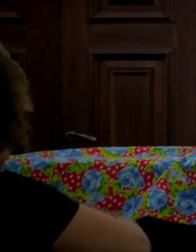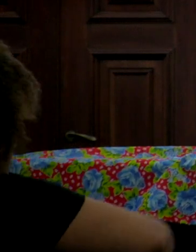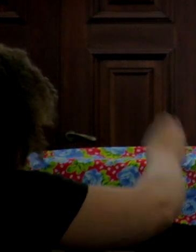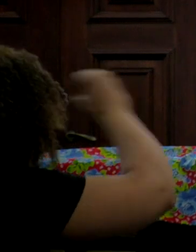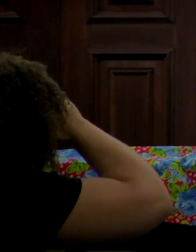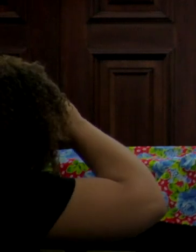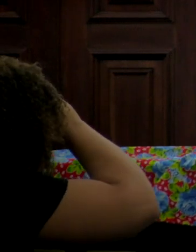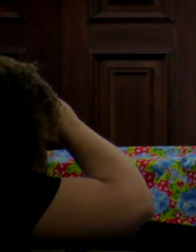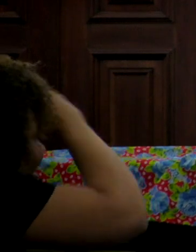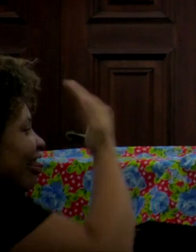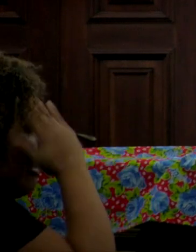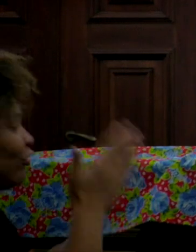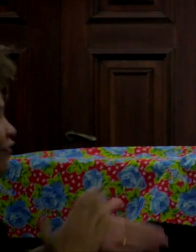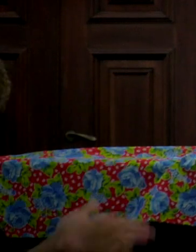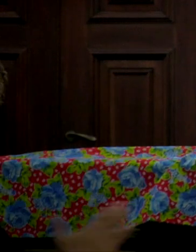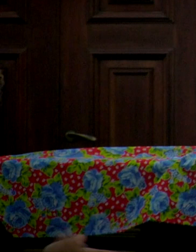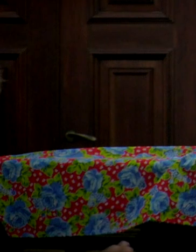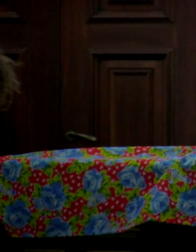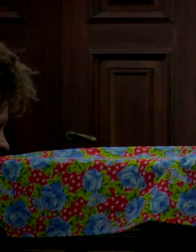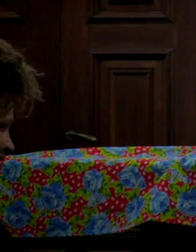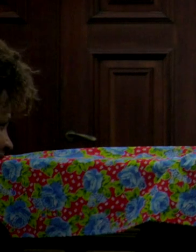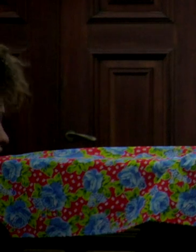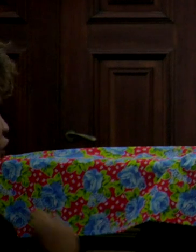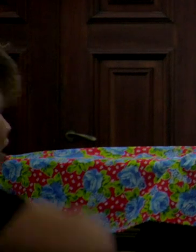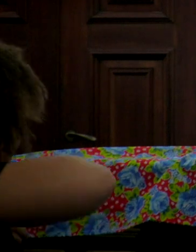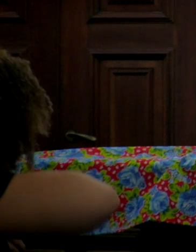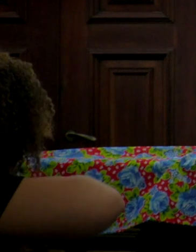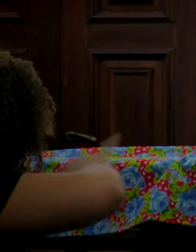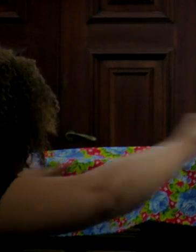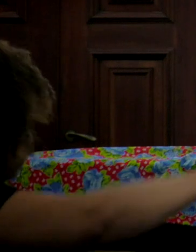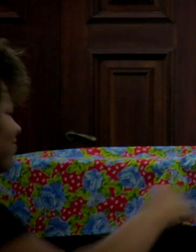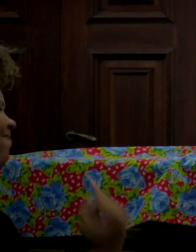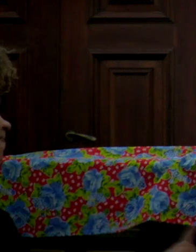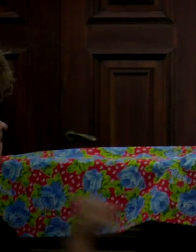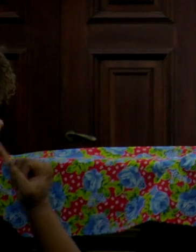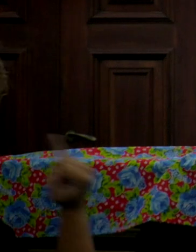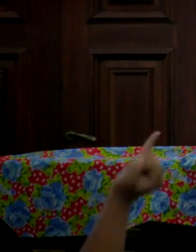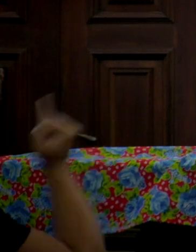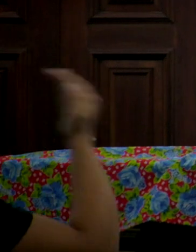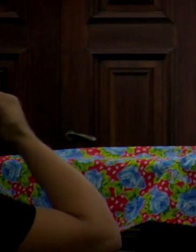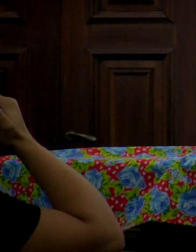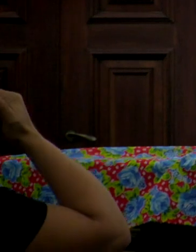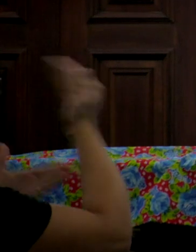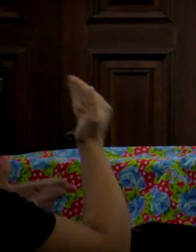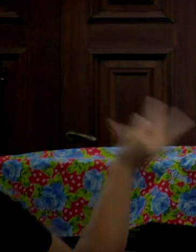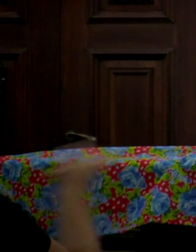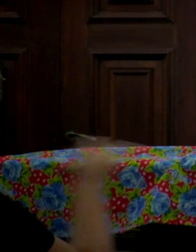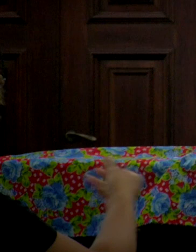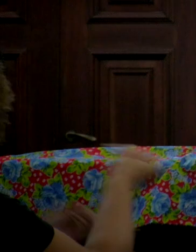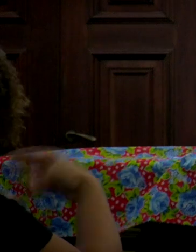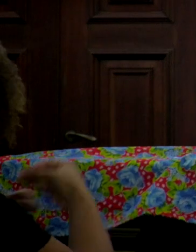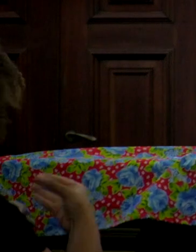¿Vale? Es un mensaje muy, muy contundente y muchas gracias por eso. Y pues terminar diciendo